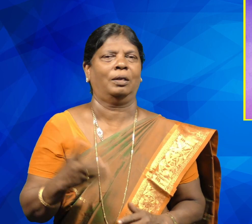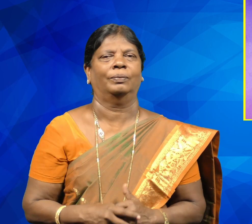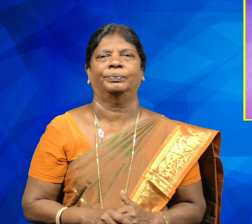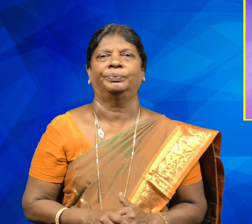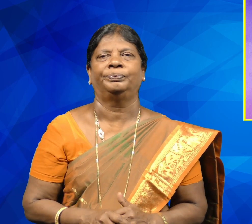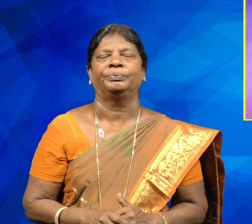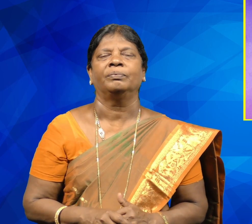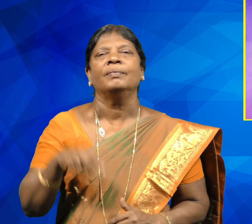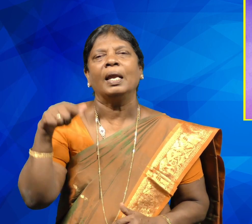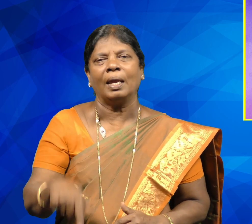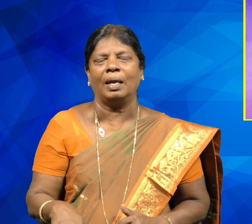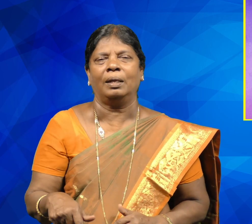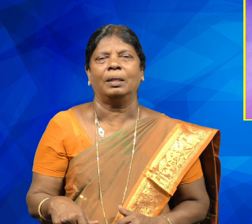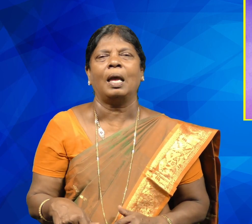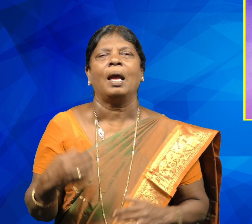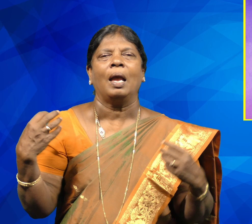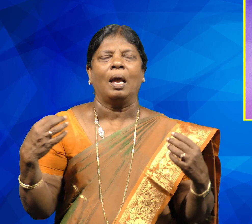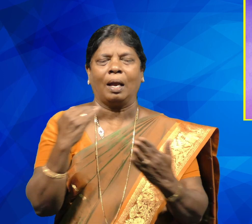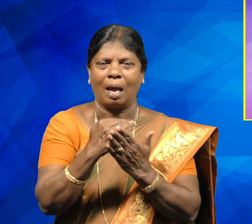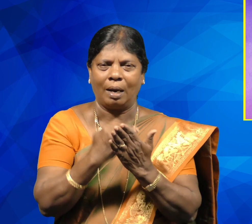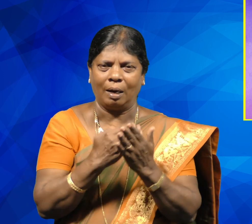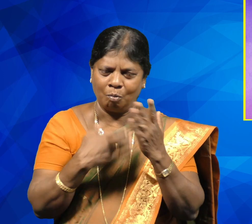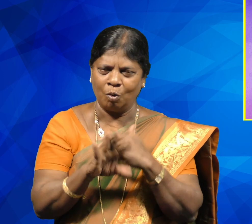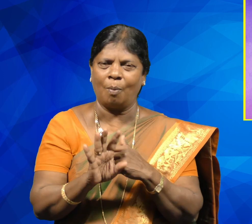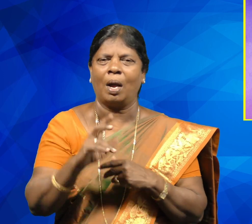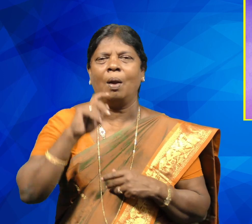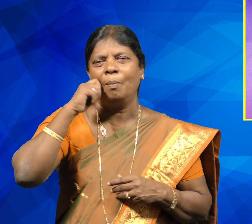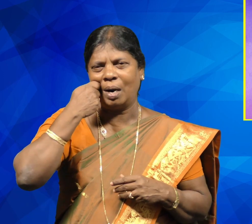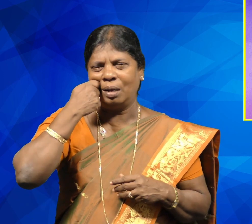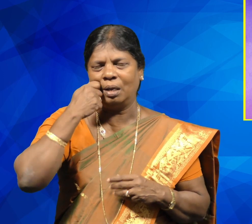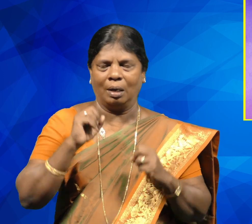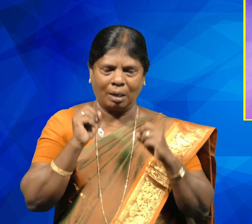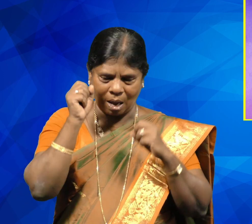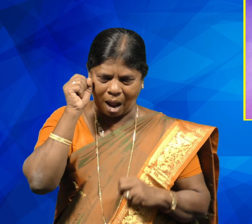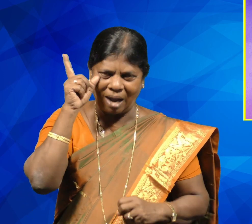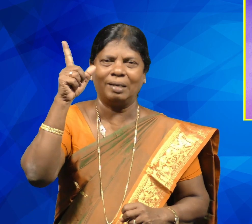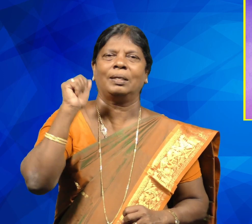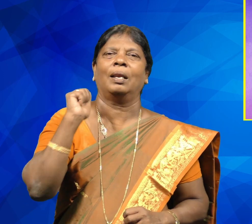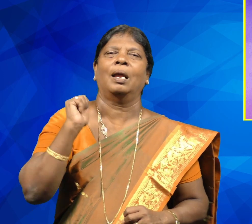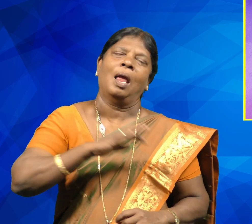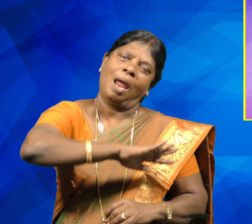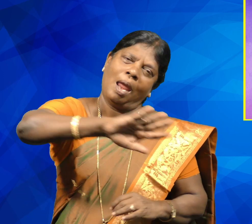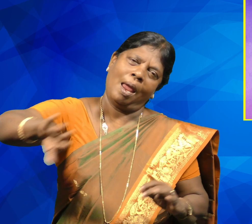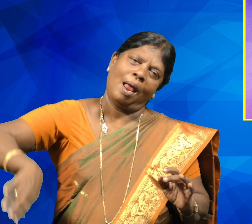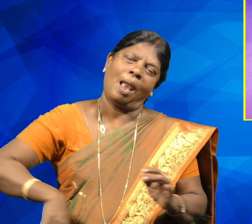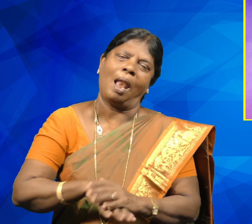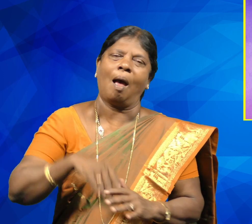இல்லை. இந்த நிகழ்வுகள் மூலமாகவாவது மனிதனுக்கு புலனாவது